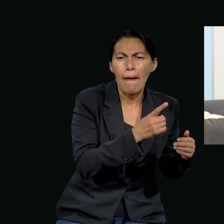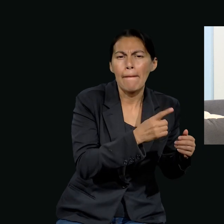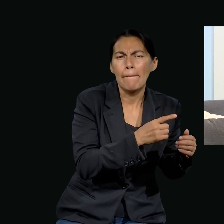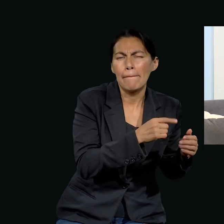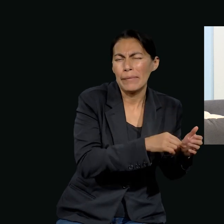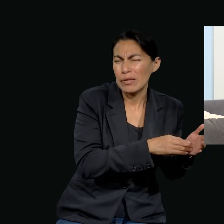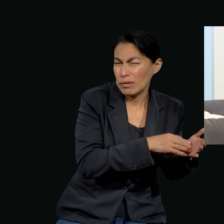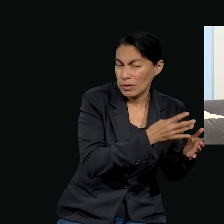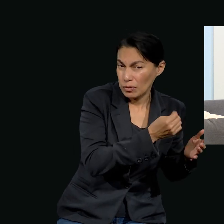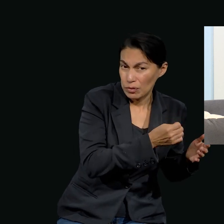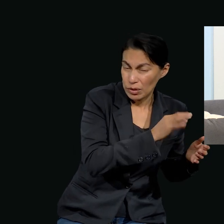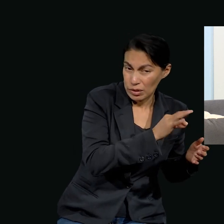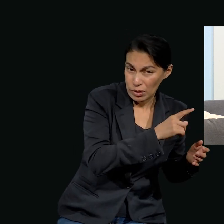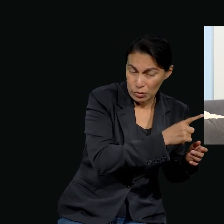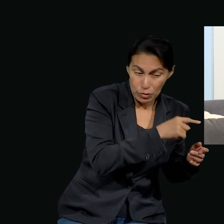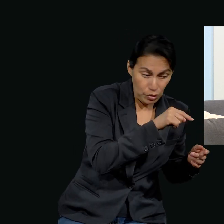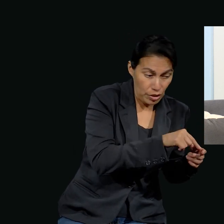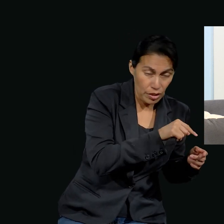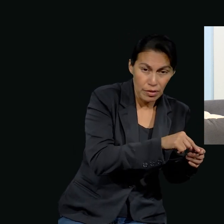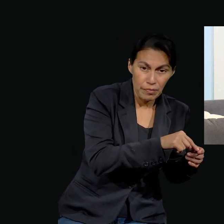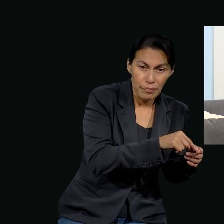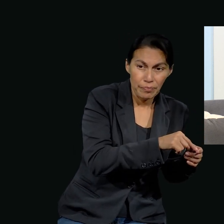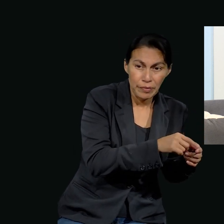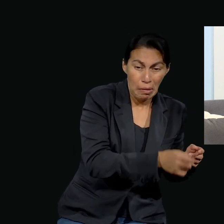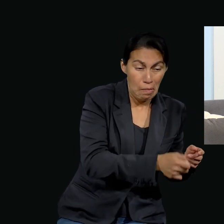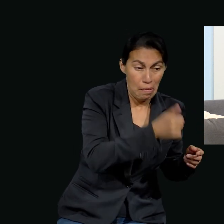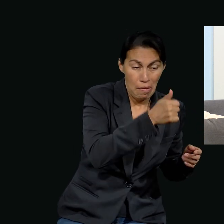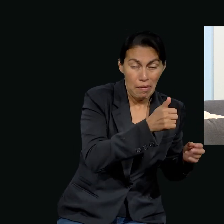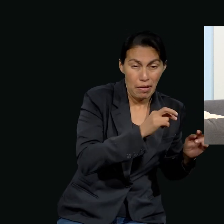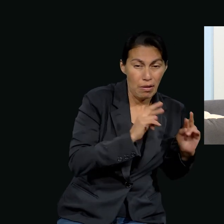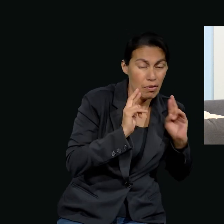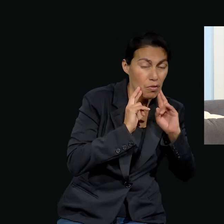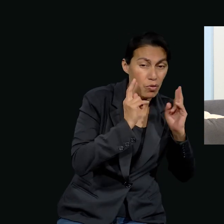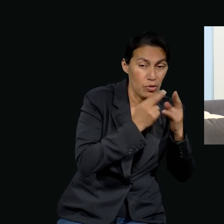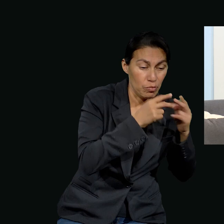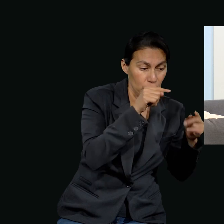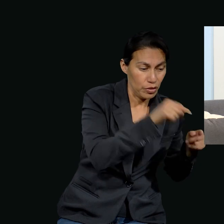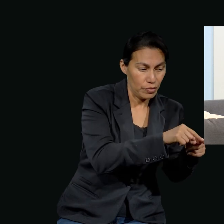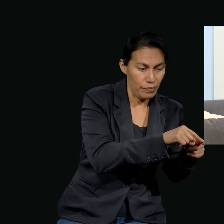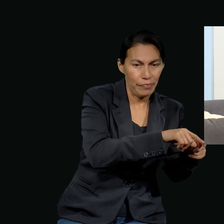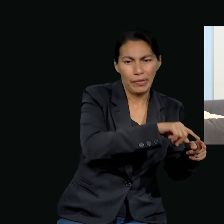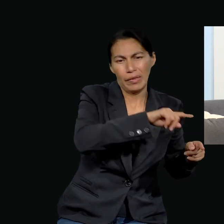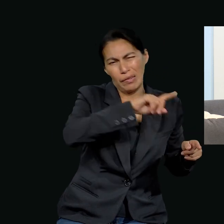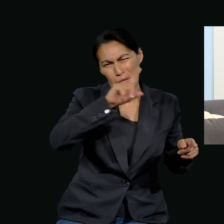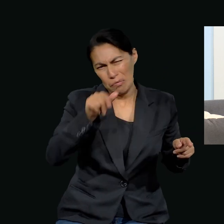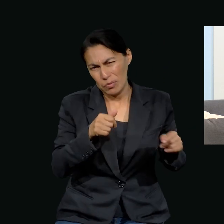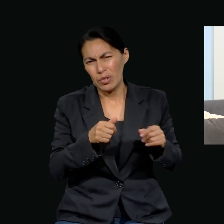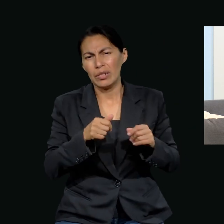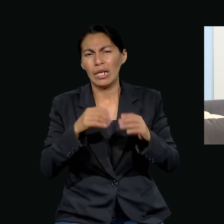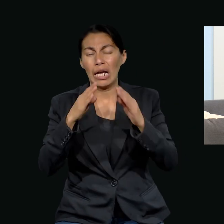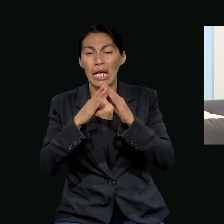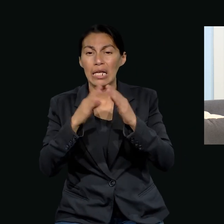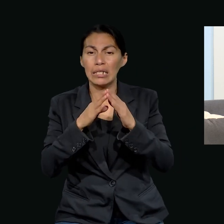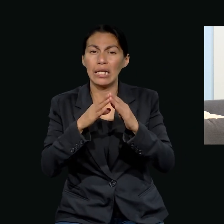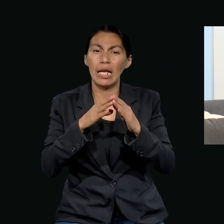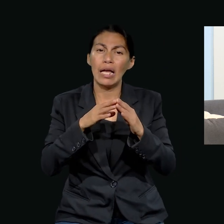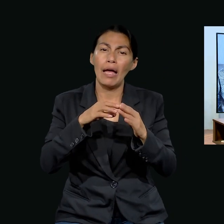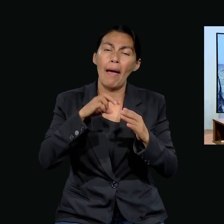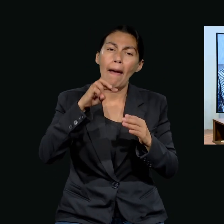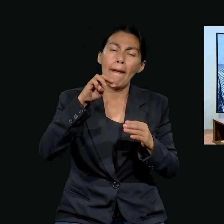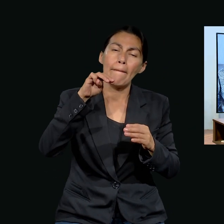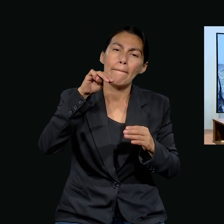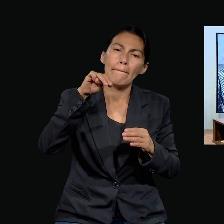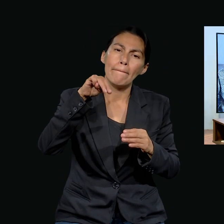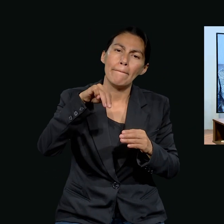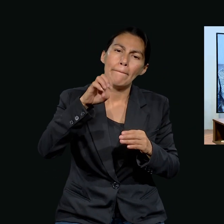mismo día por la tarde nos reunimos en Sierra Morena, en la casa de una señora que también ya falleció, de